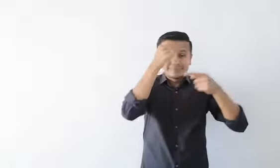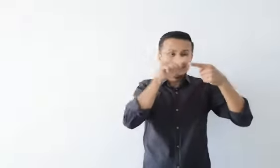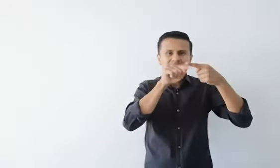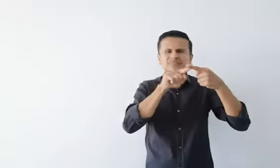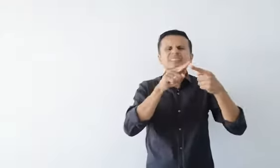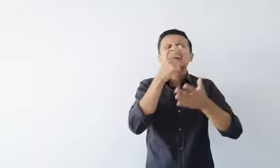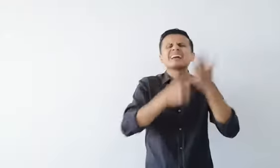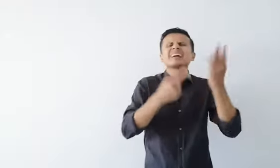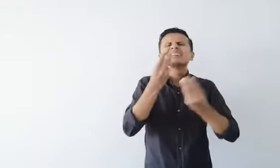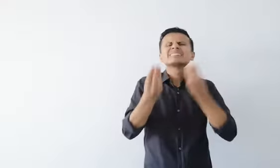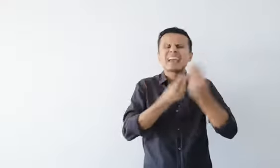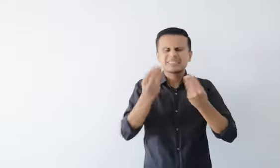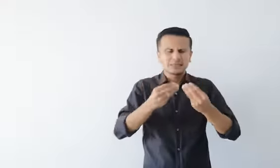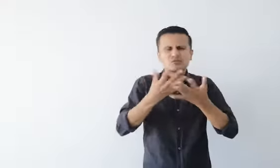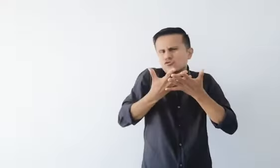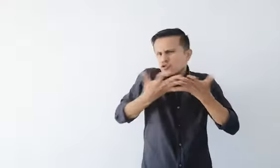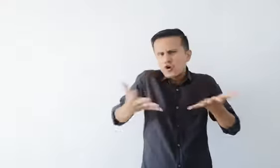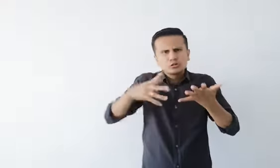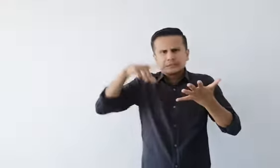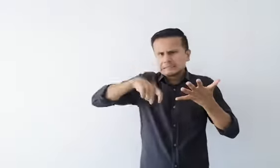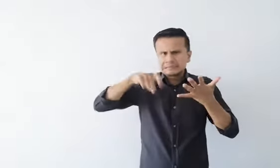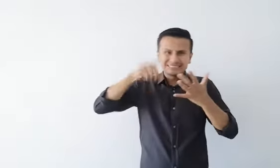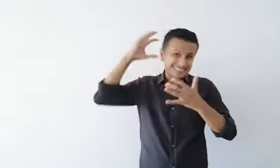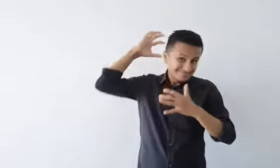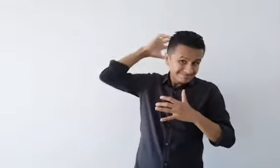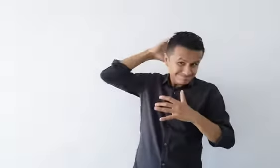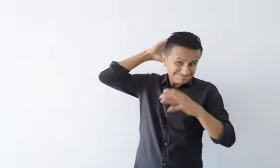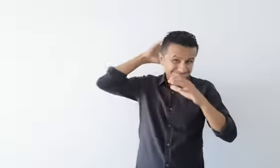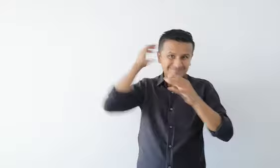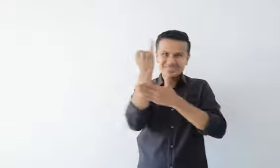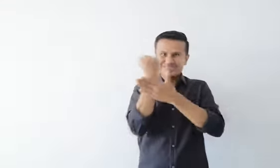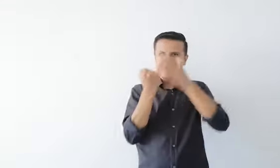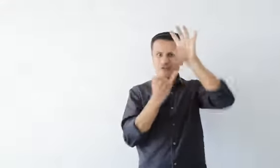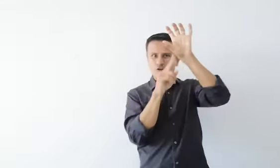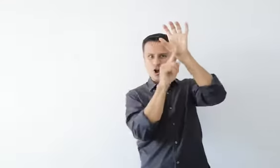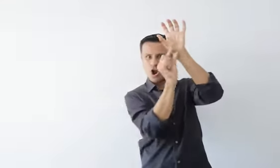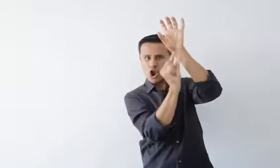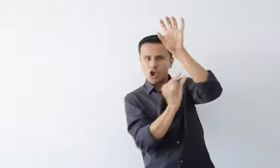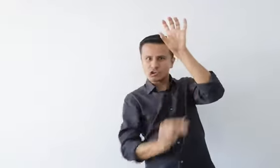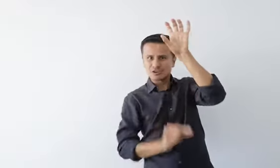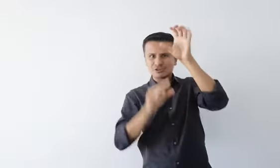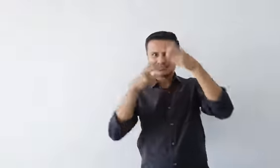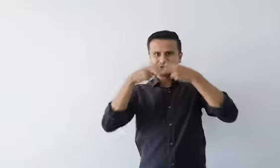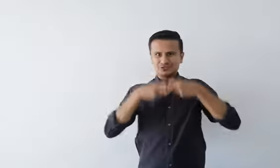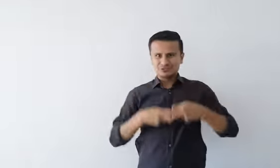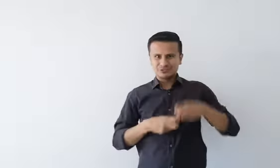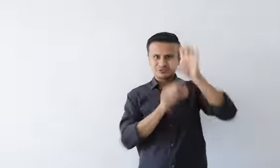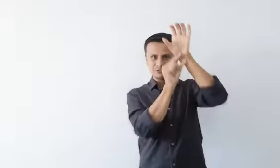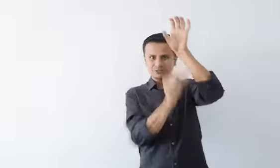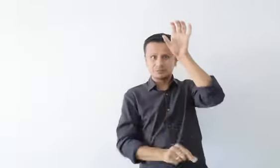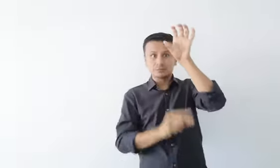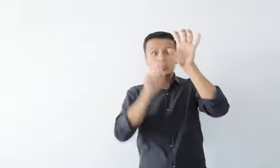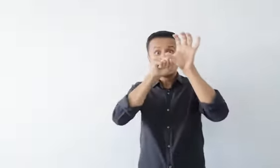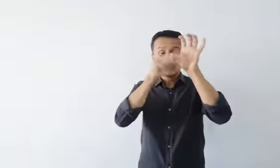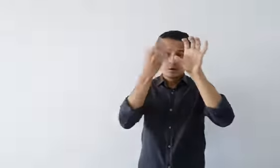las necesidades vitales y está formado por el encéfalo y la médula espinal. El encéfalo lo conforma. El